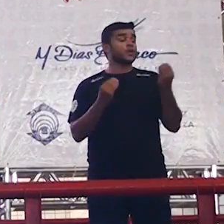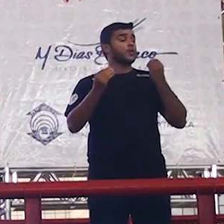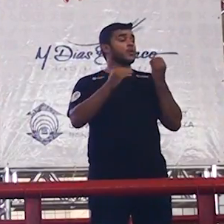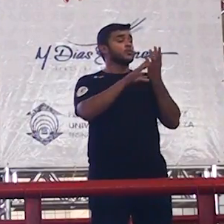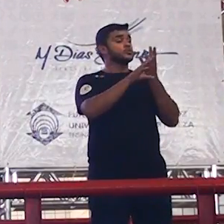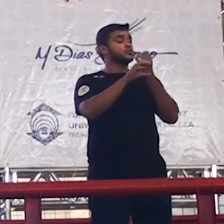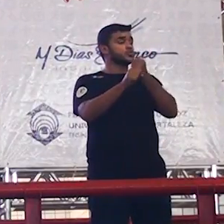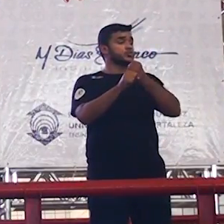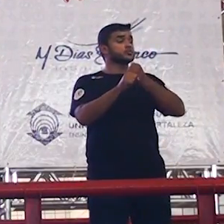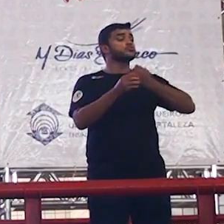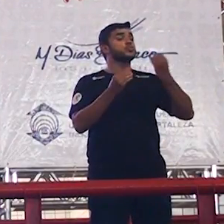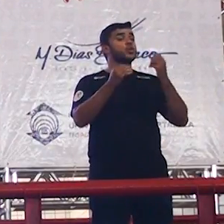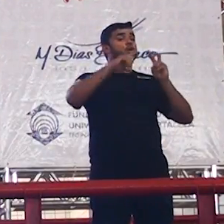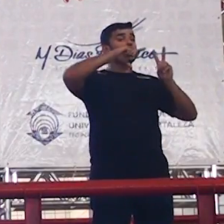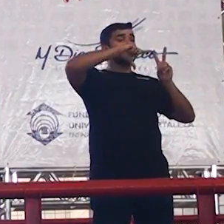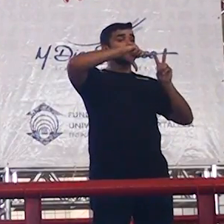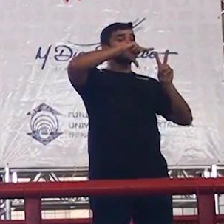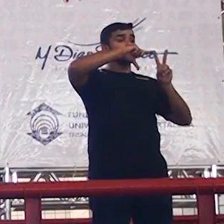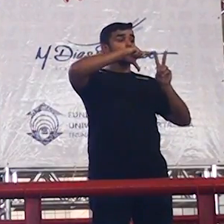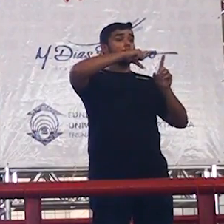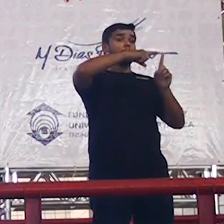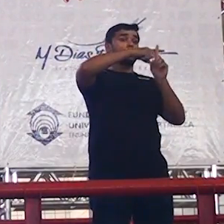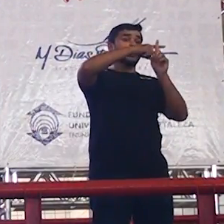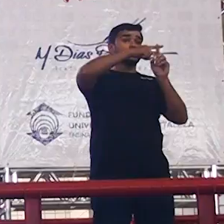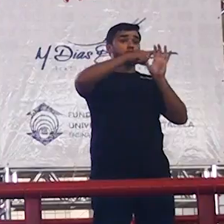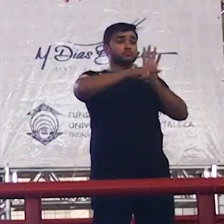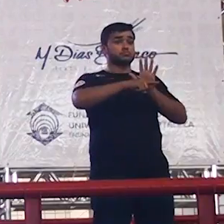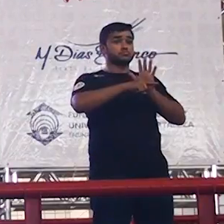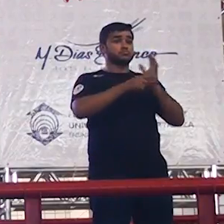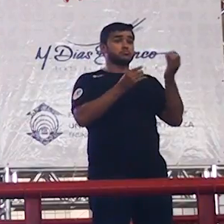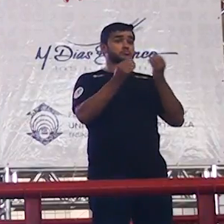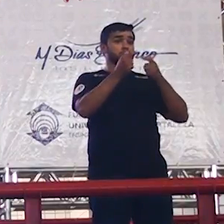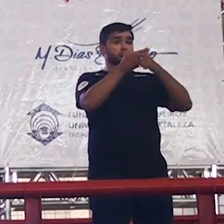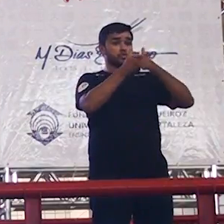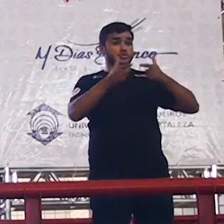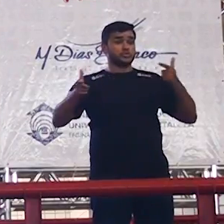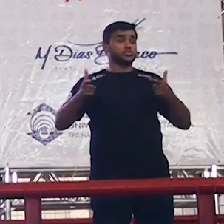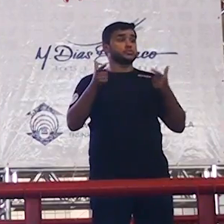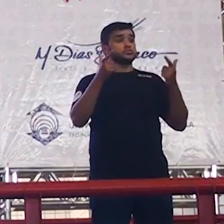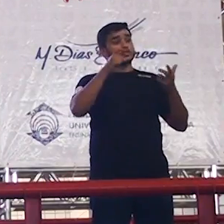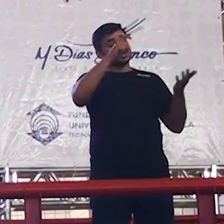Como a raiz eu tenho mais ou menos, eu vou dividir em